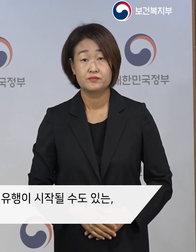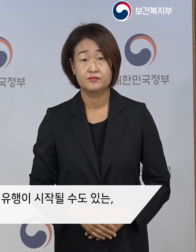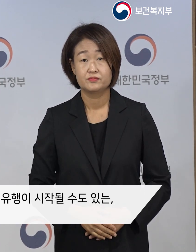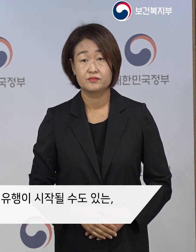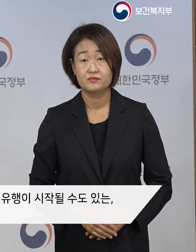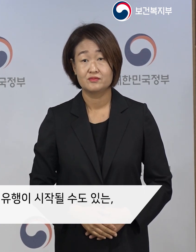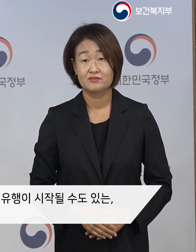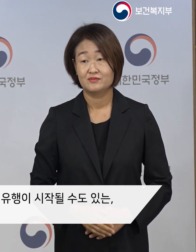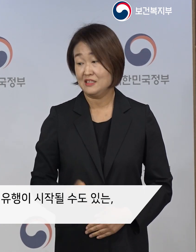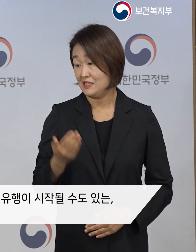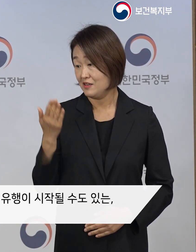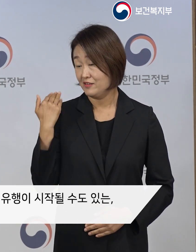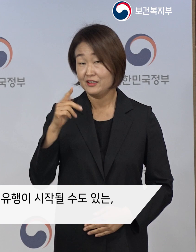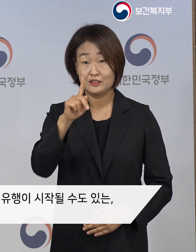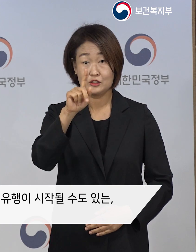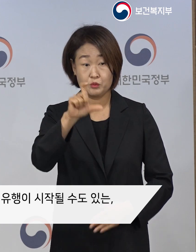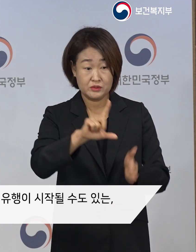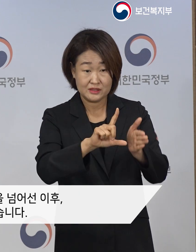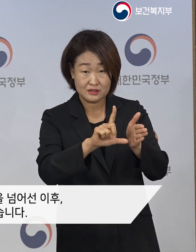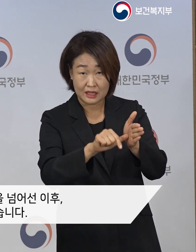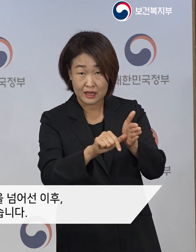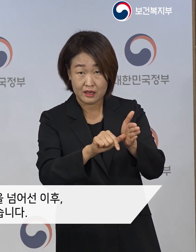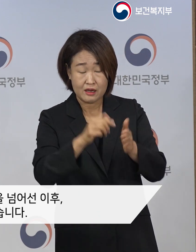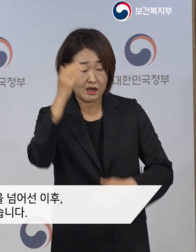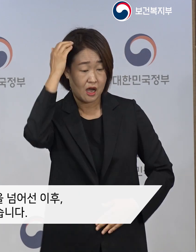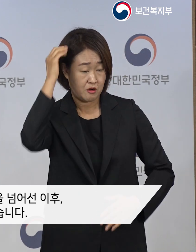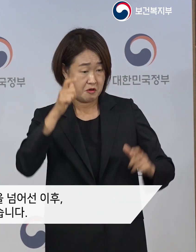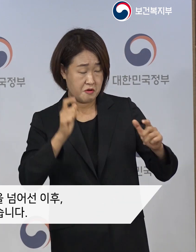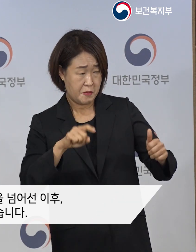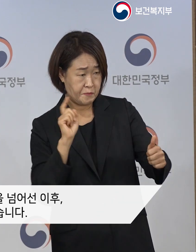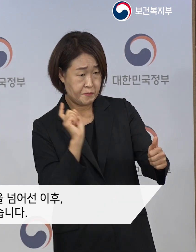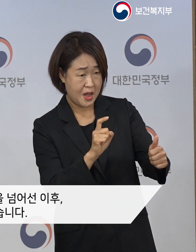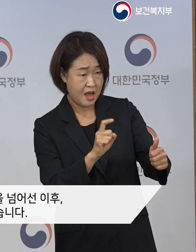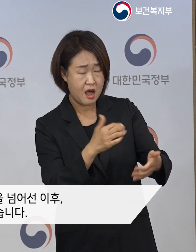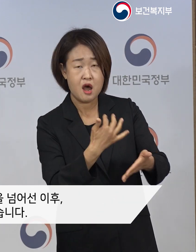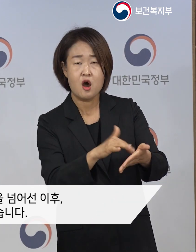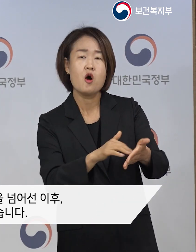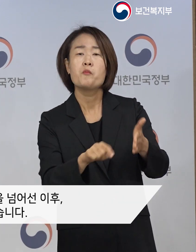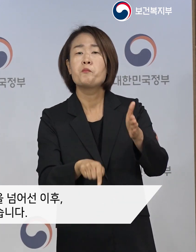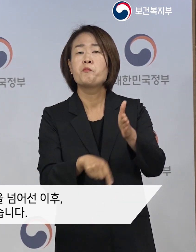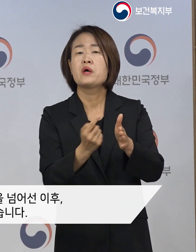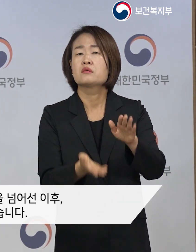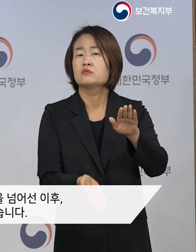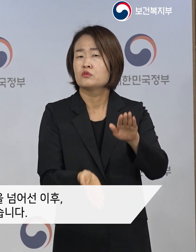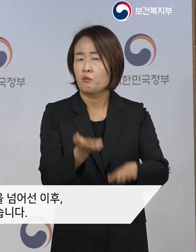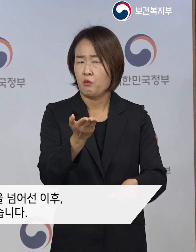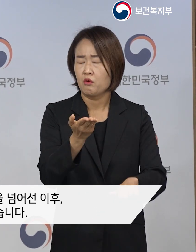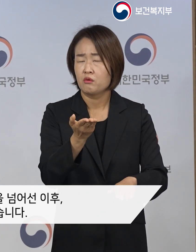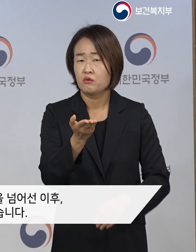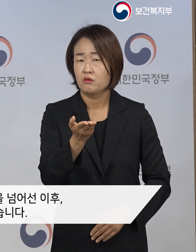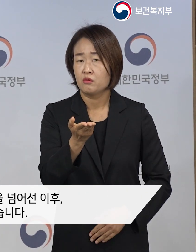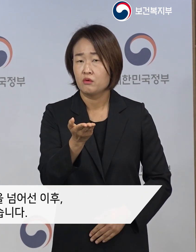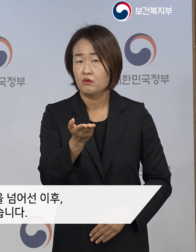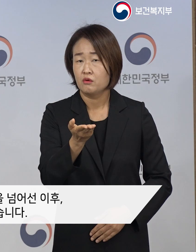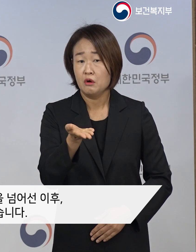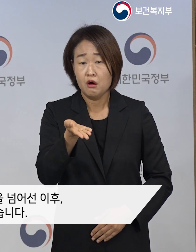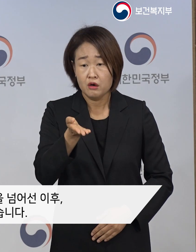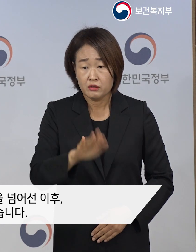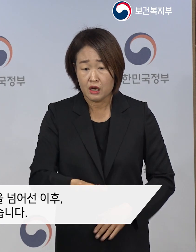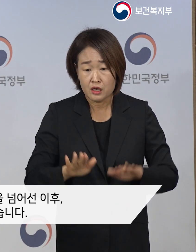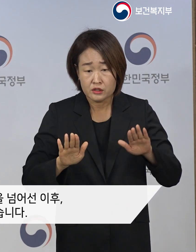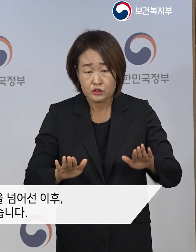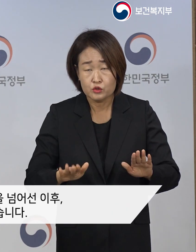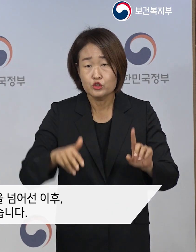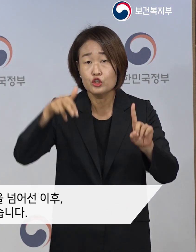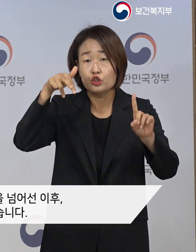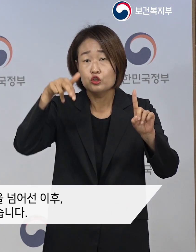상황에 직면해 있습니다. 지난 15일 국내 발생 환자가 1일 100명을